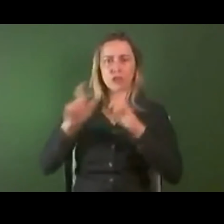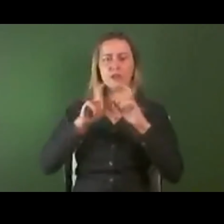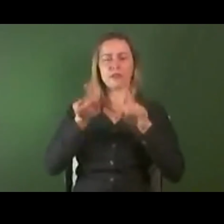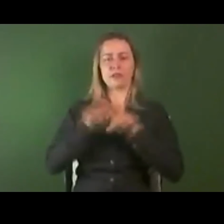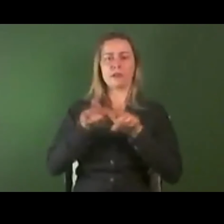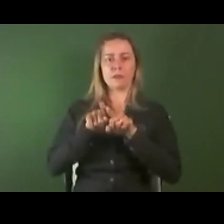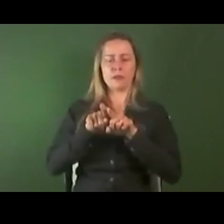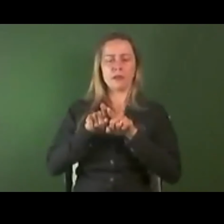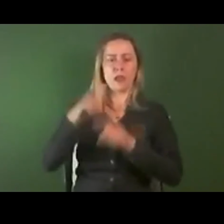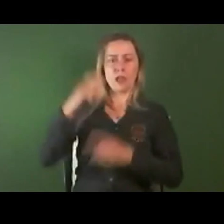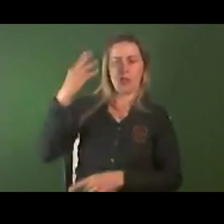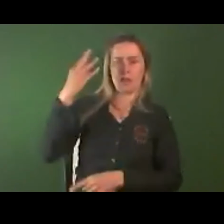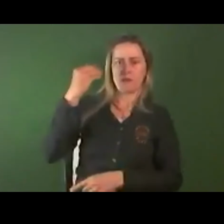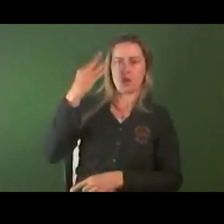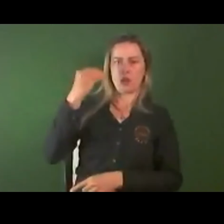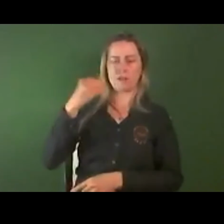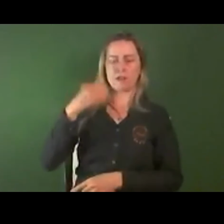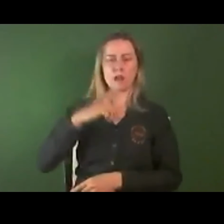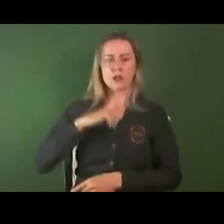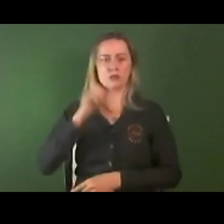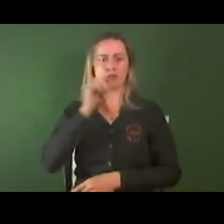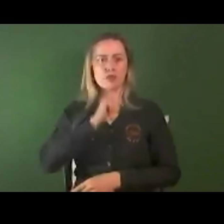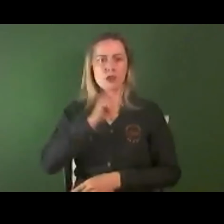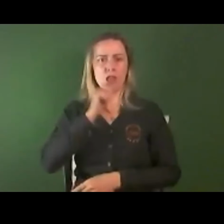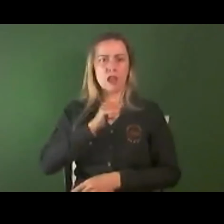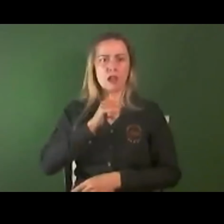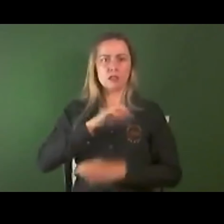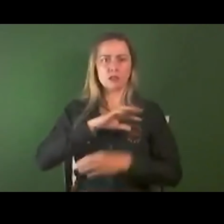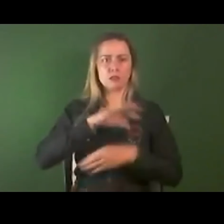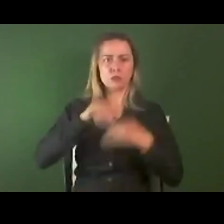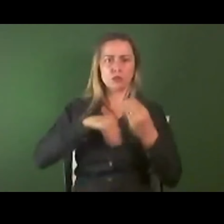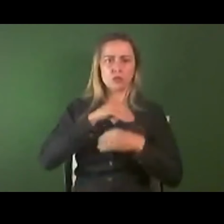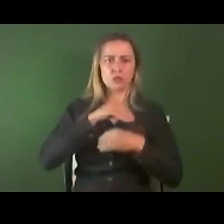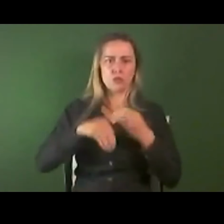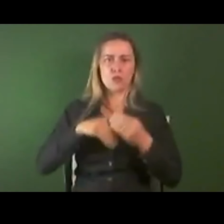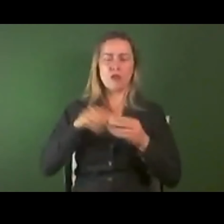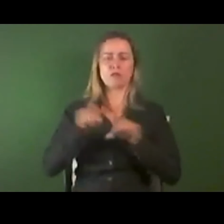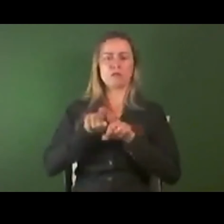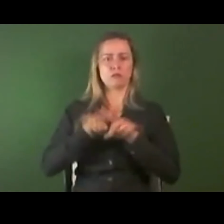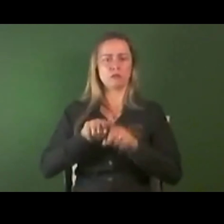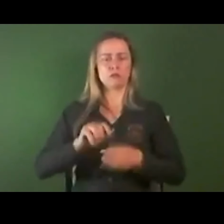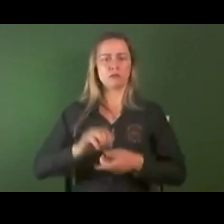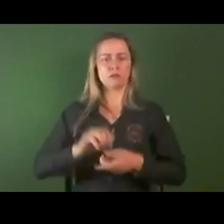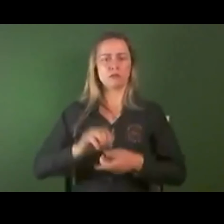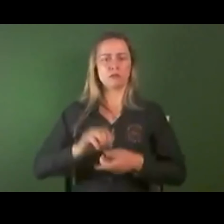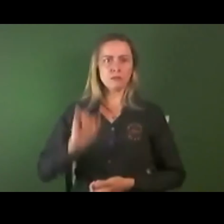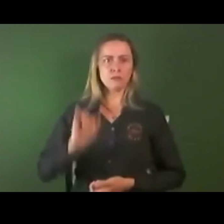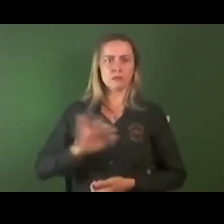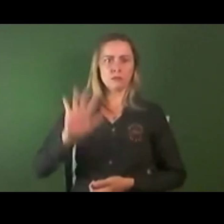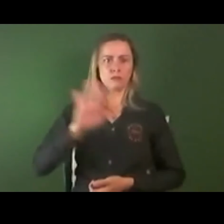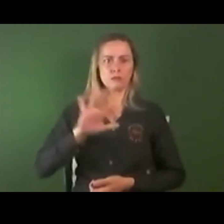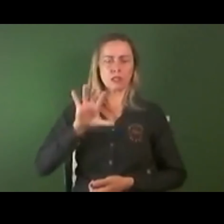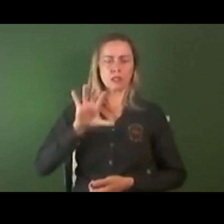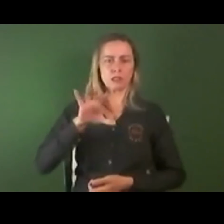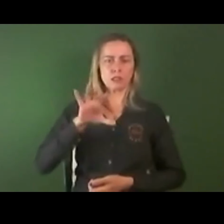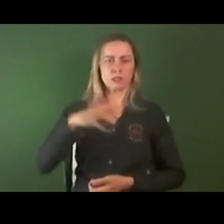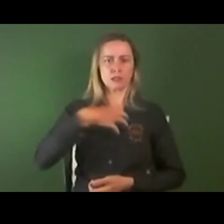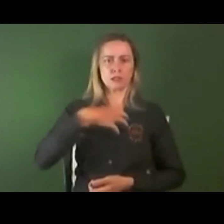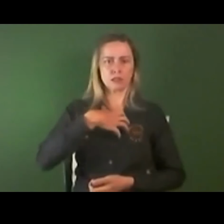fotografar ele com mulheres, ele vai fazer uma mistura total, né? E as imagens sempre nesse estilo, né? Sempre